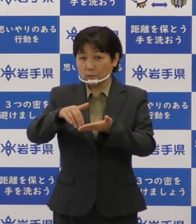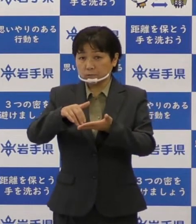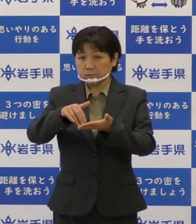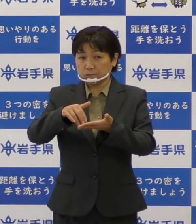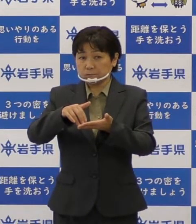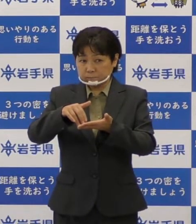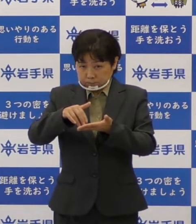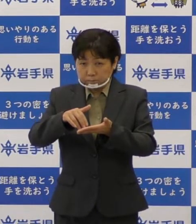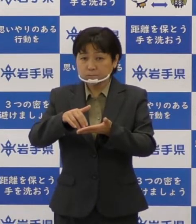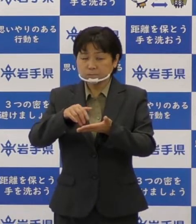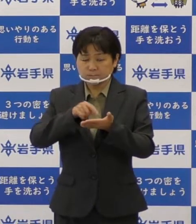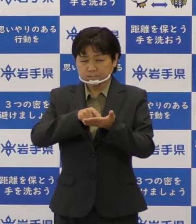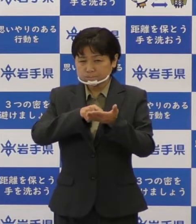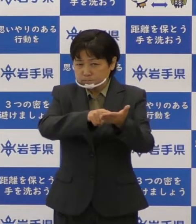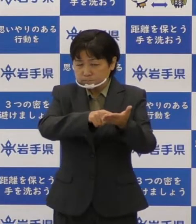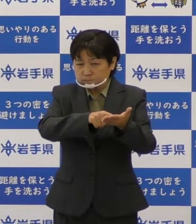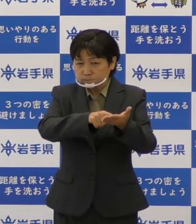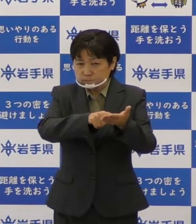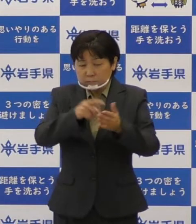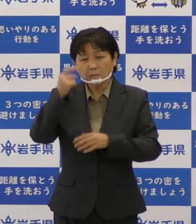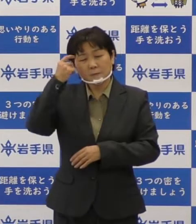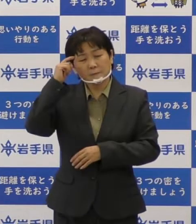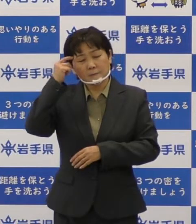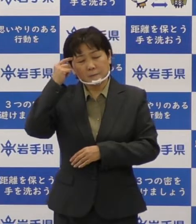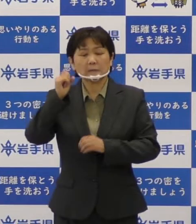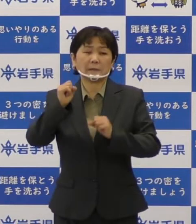でお願いすることになっております。